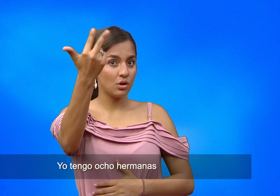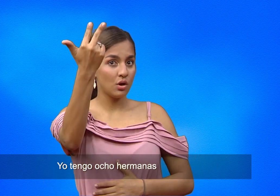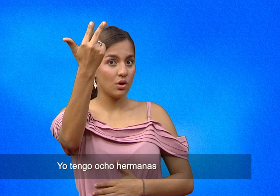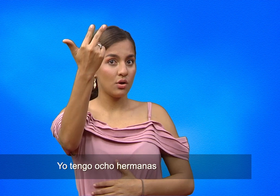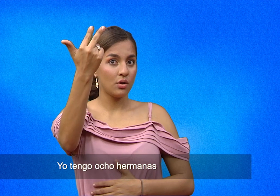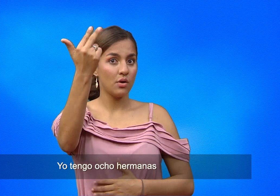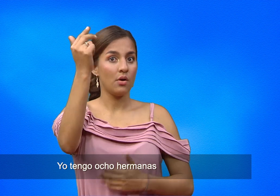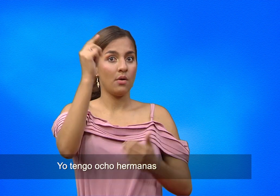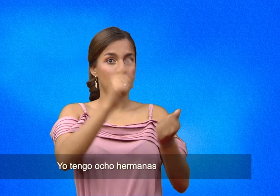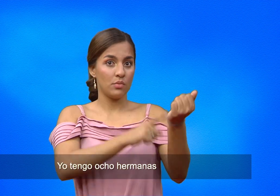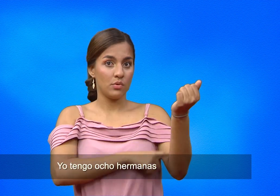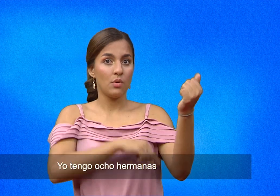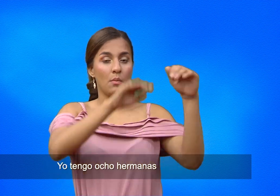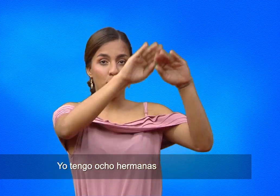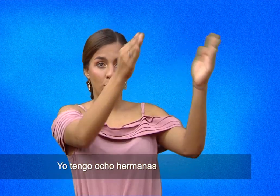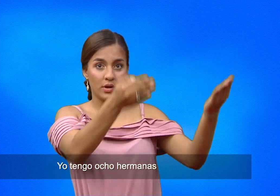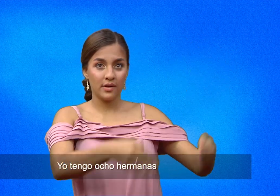tengo ocho hermanas